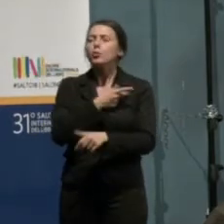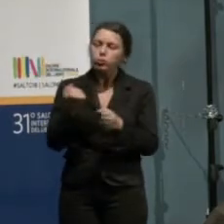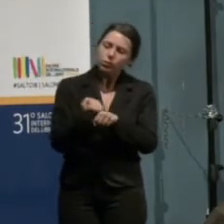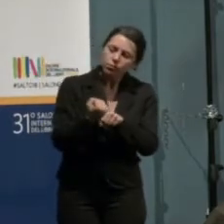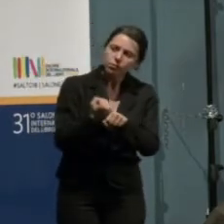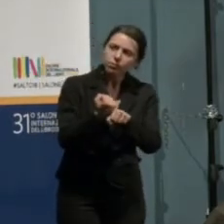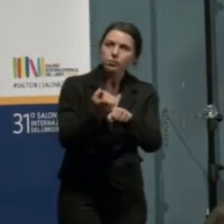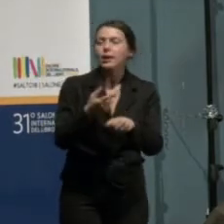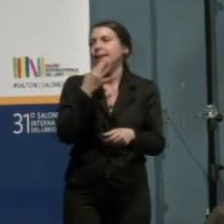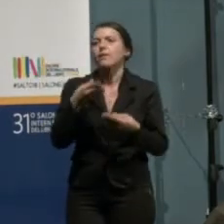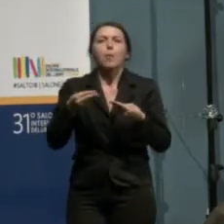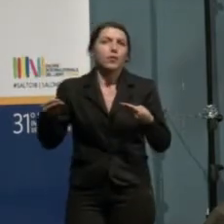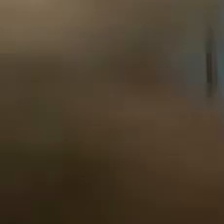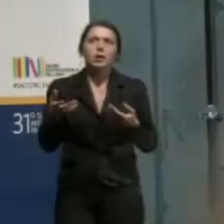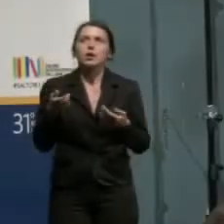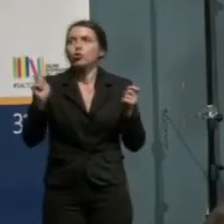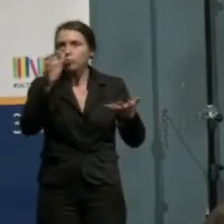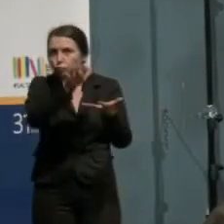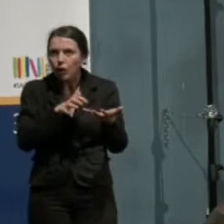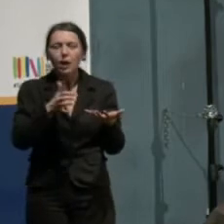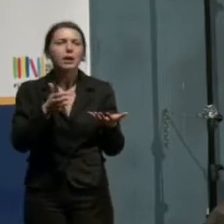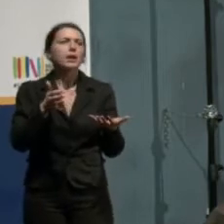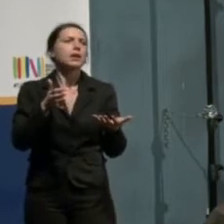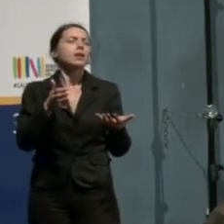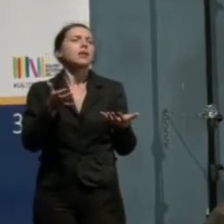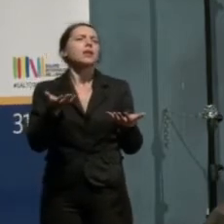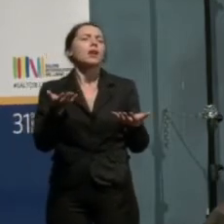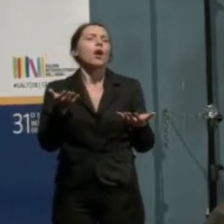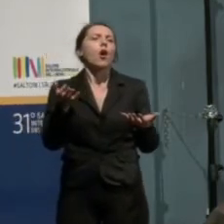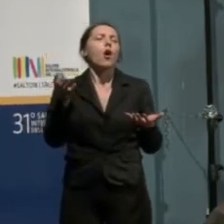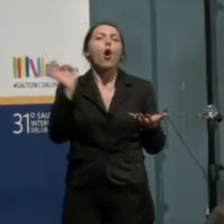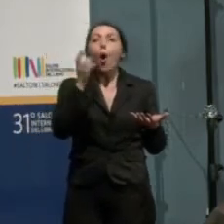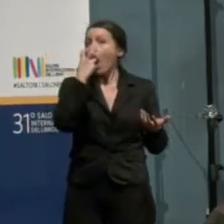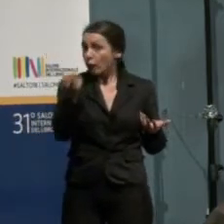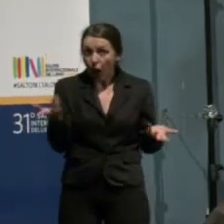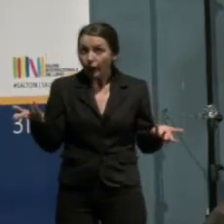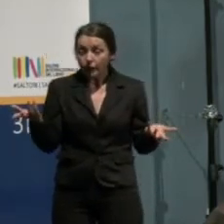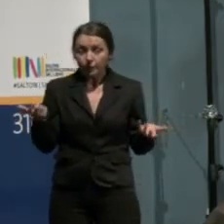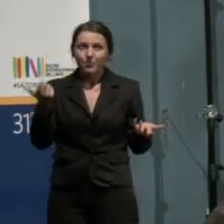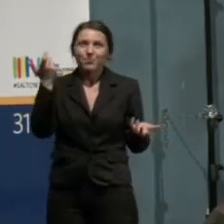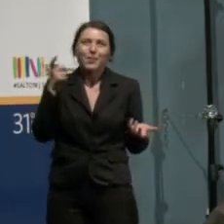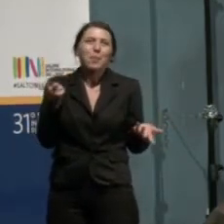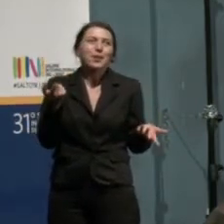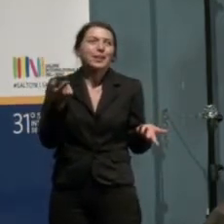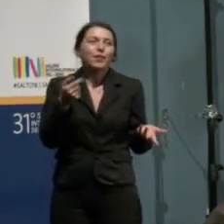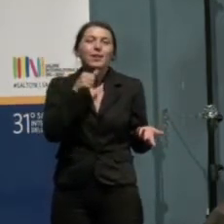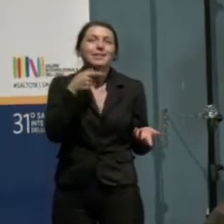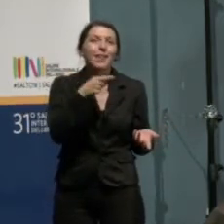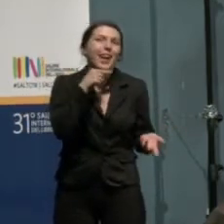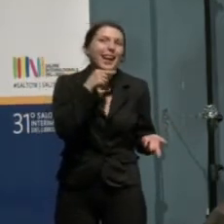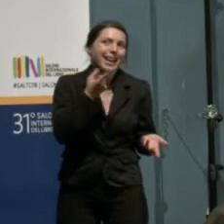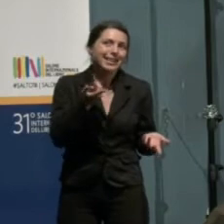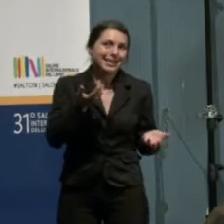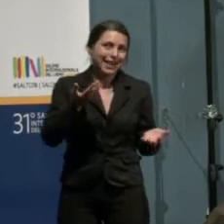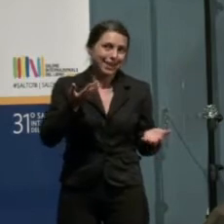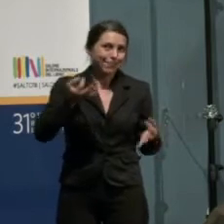professionisti sia del giornalismo che della che della della avvocatura perché da una delle garanzie giuridiche per riuscire a fare